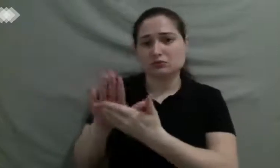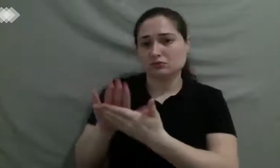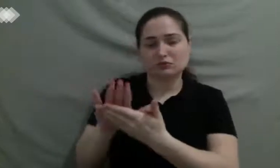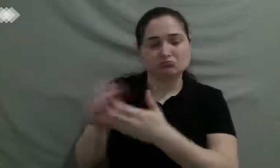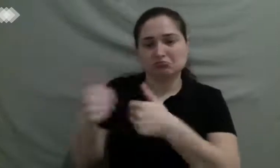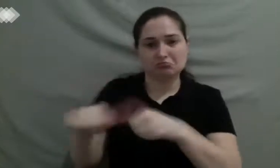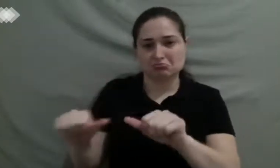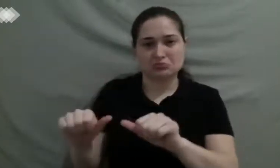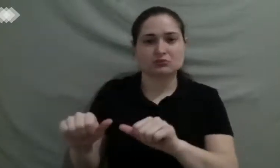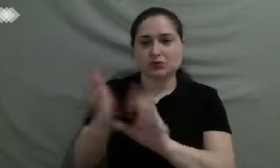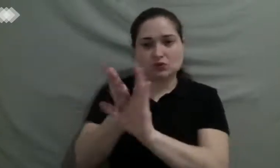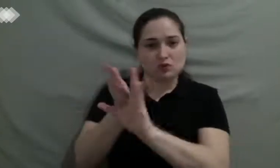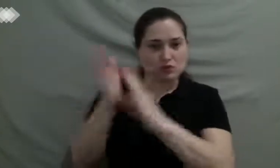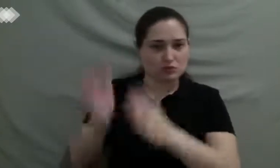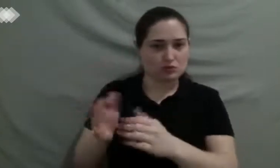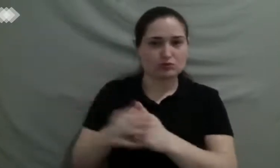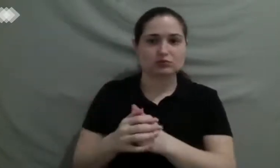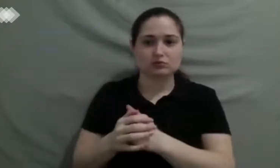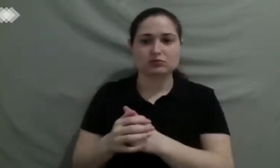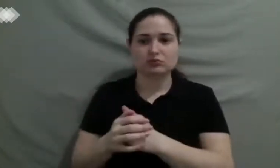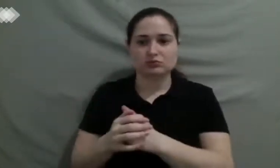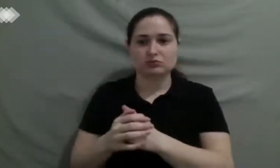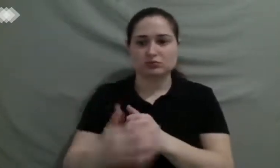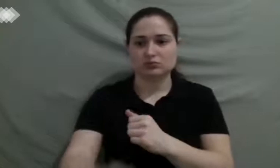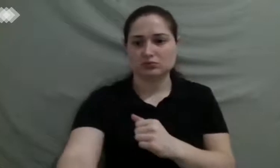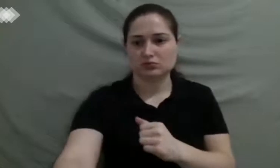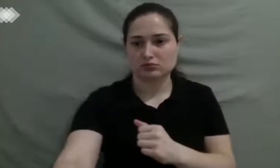menos hacen esto, qué hacen ellos, y un poco